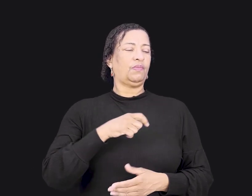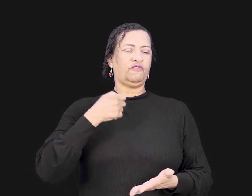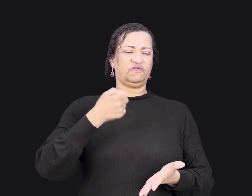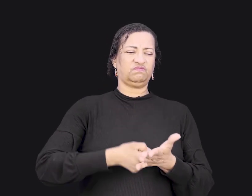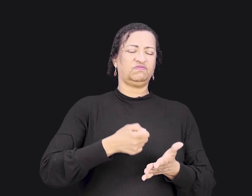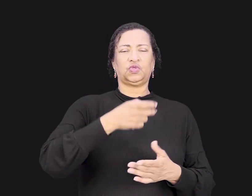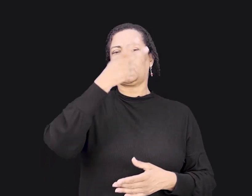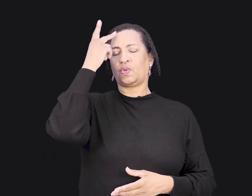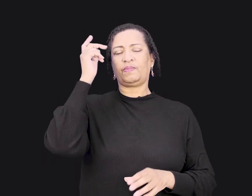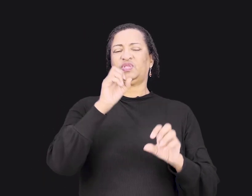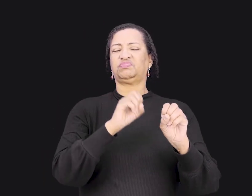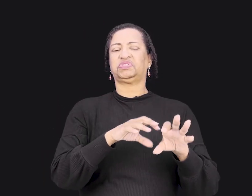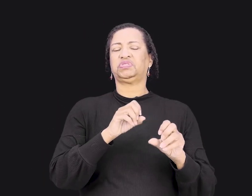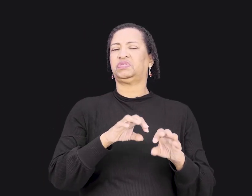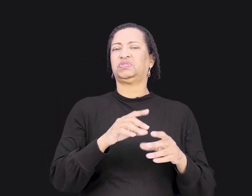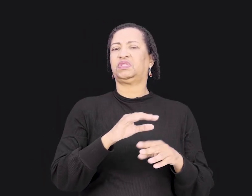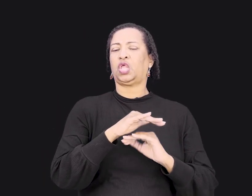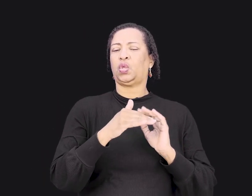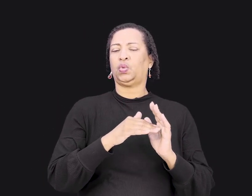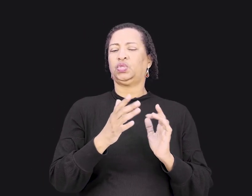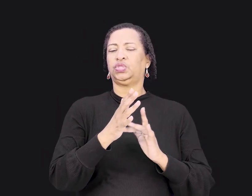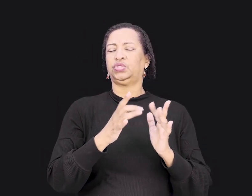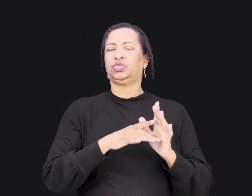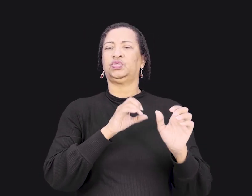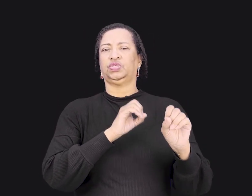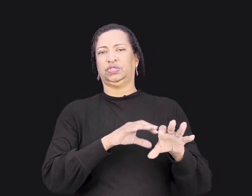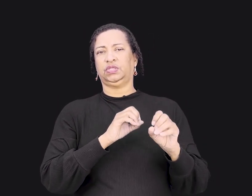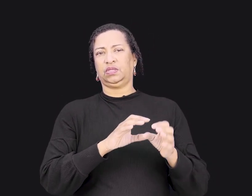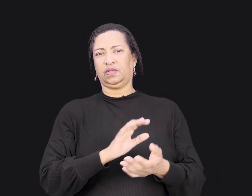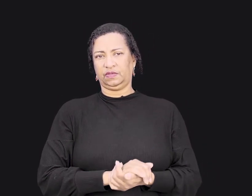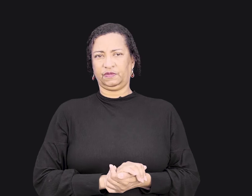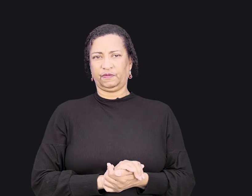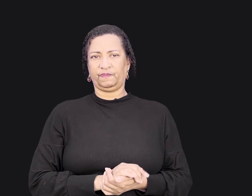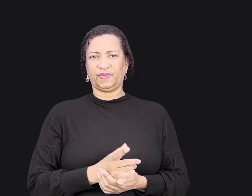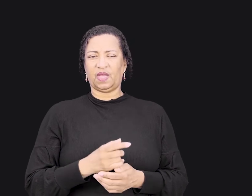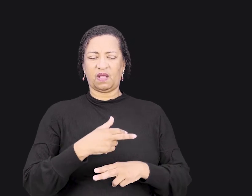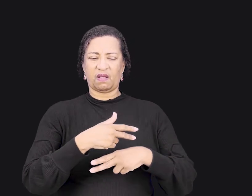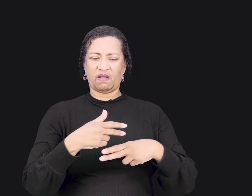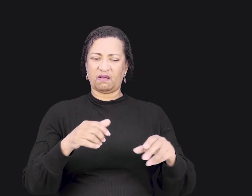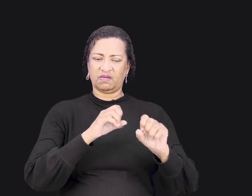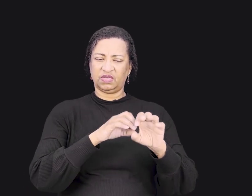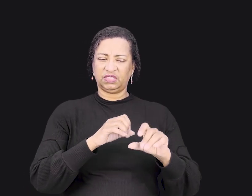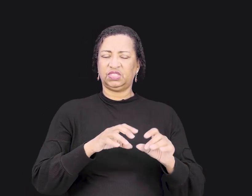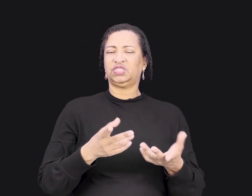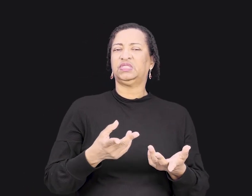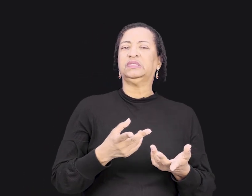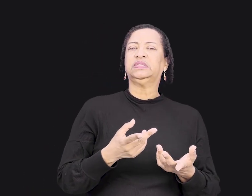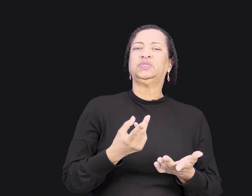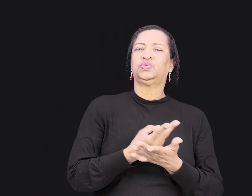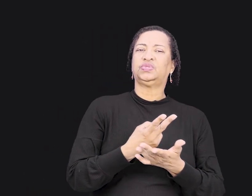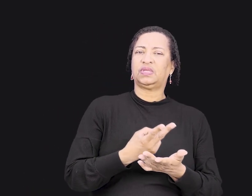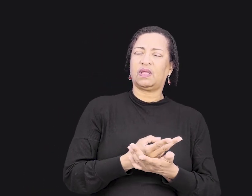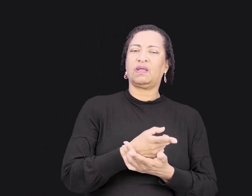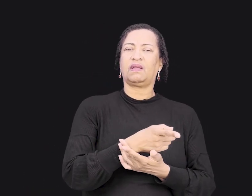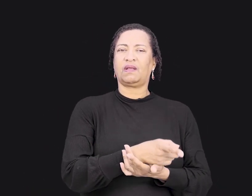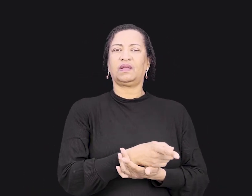que não ensinavam o que Jesus tinha ensinado. A heresia, a perversão dos ensinos de Jesus começou logo no início da história da